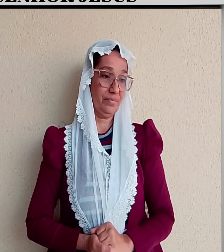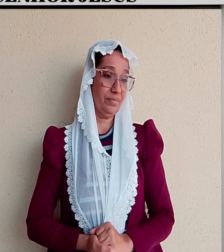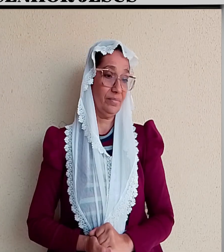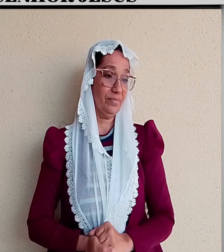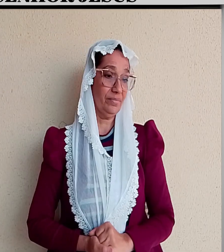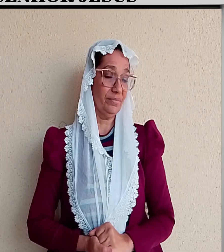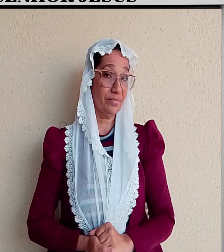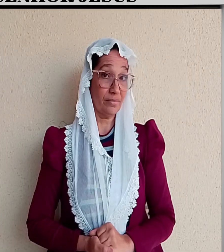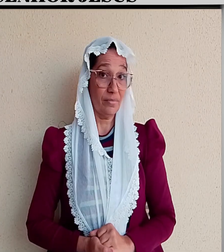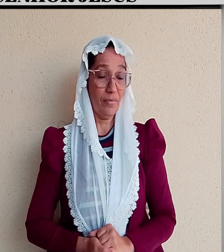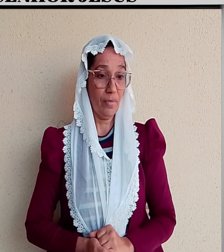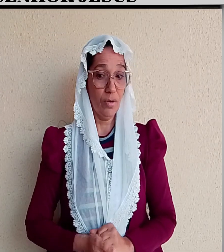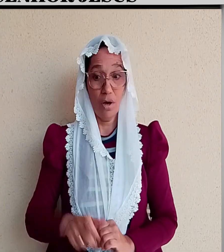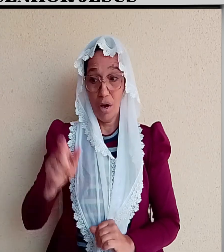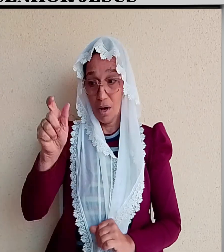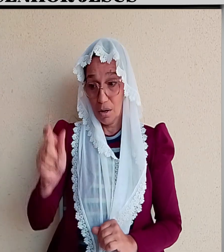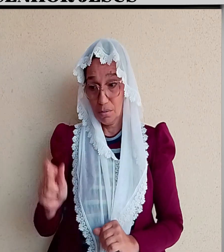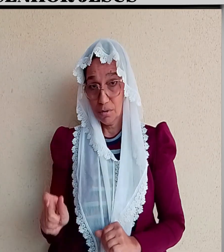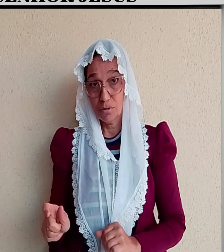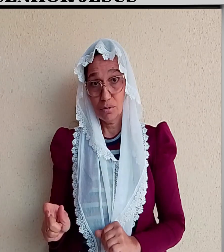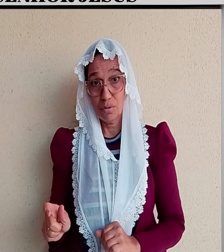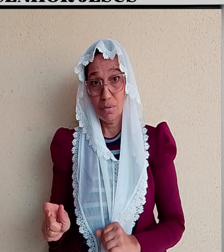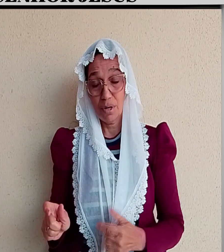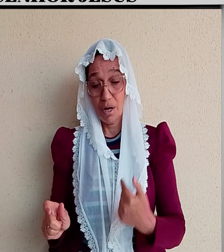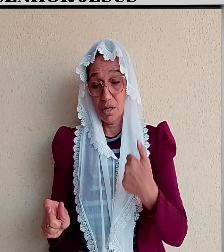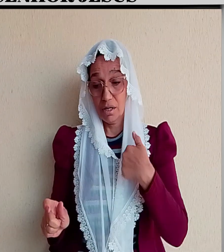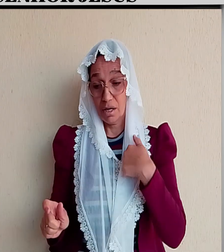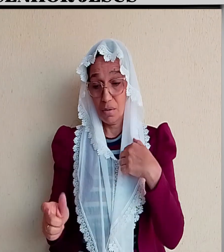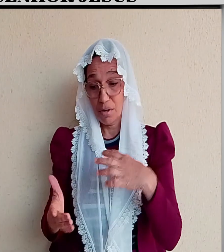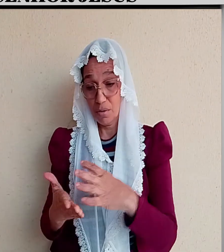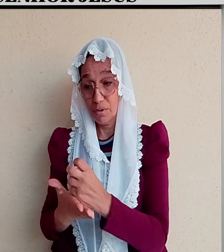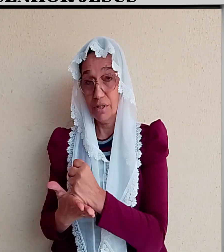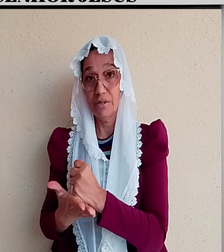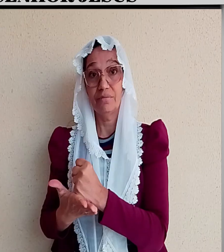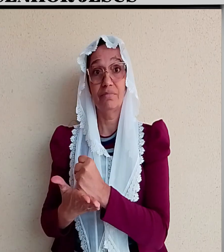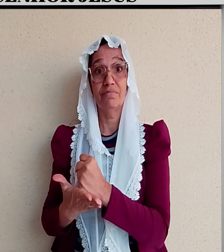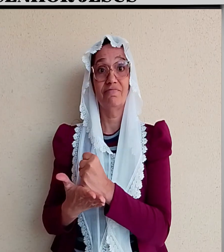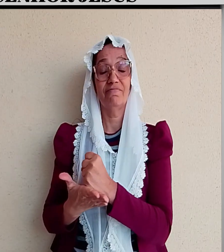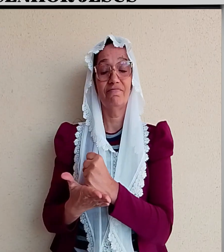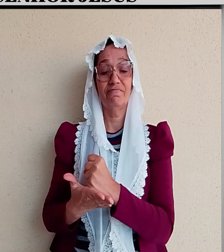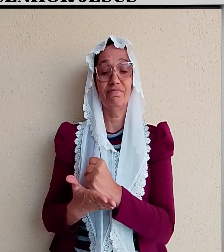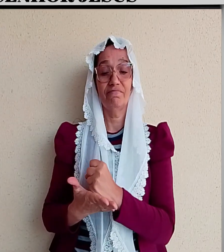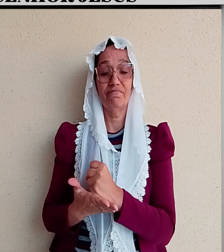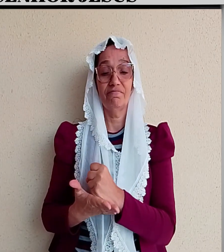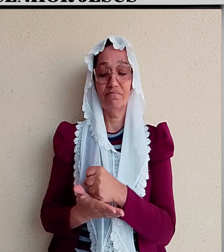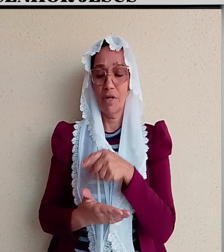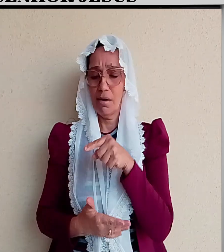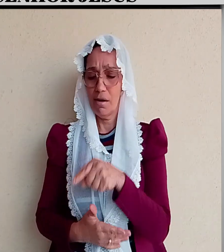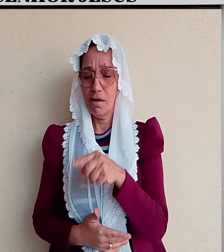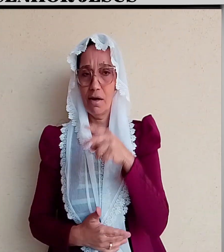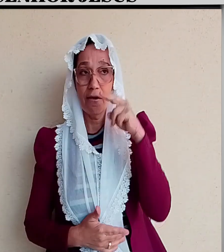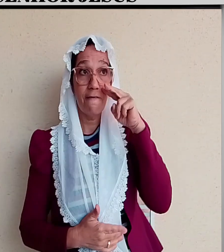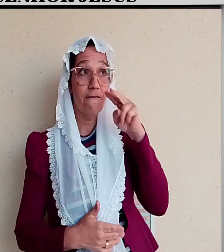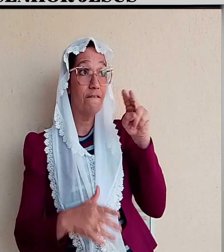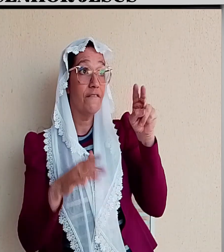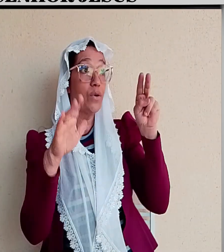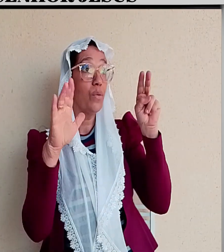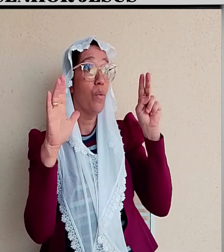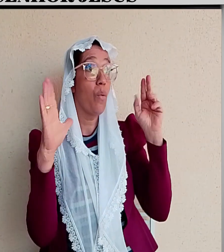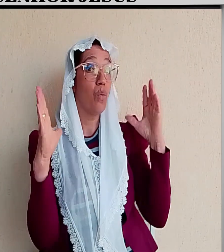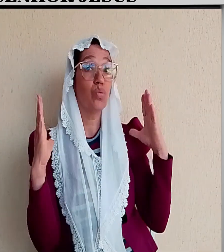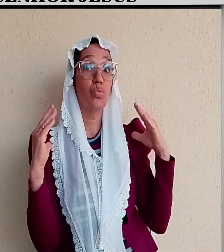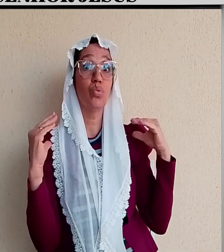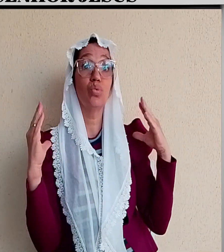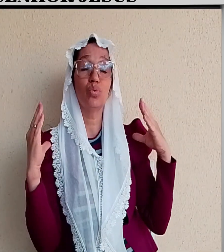viu e viu os meus anjos. Glória a Jesus. O Senhor te diz, você quer me ver face a face e quer enxergar os anjos